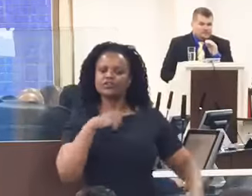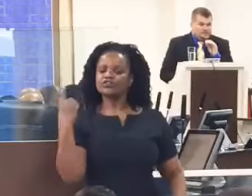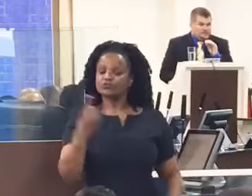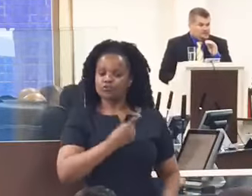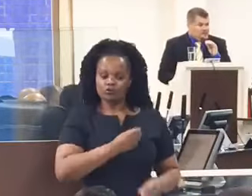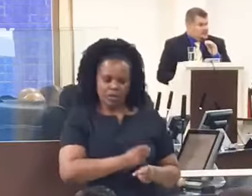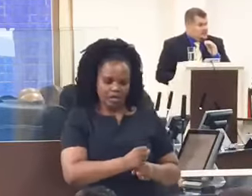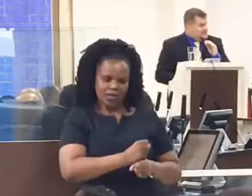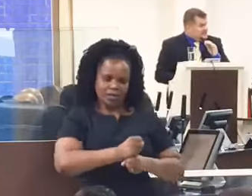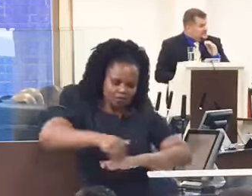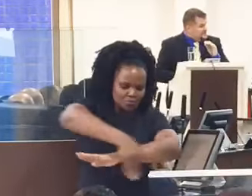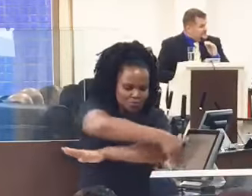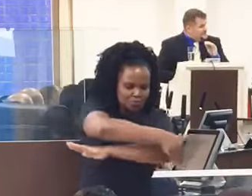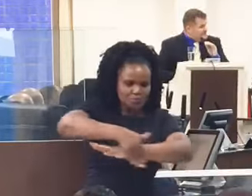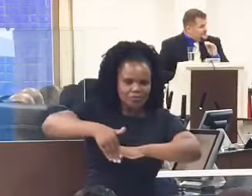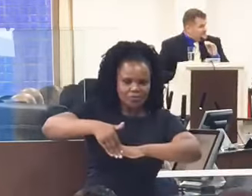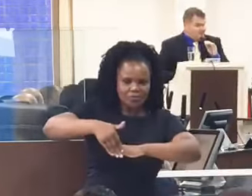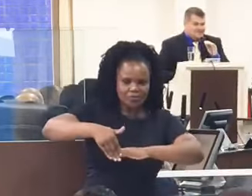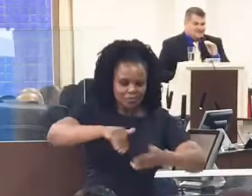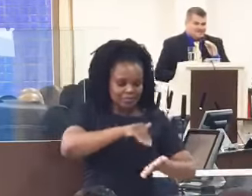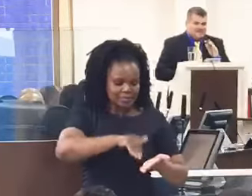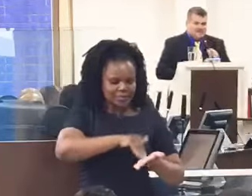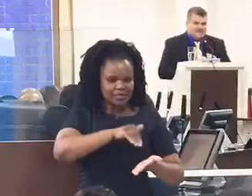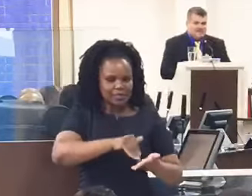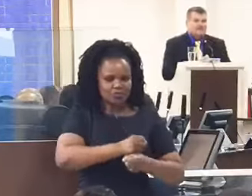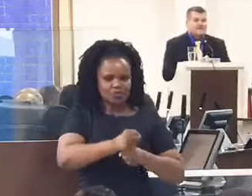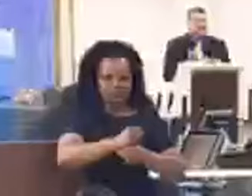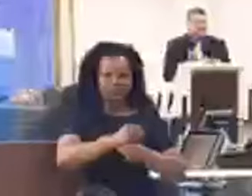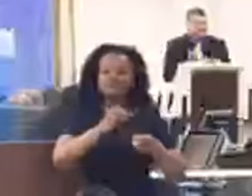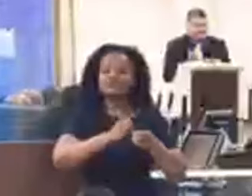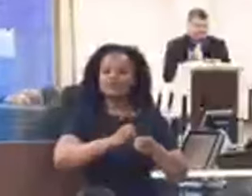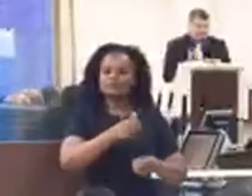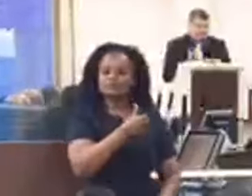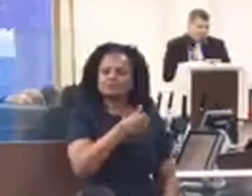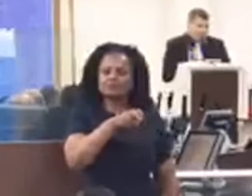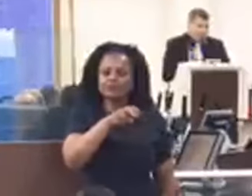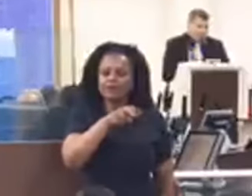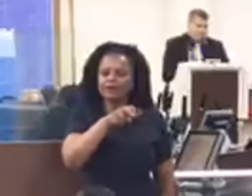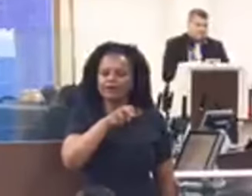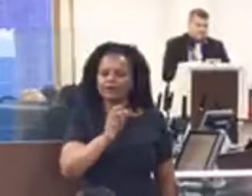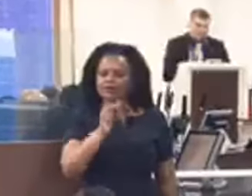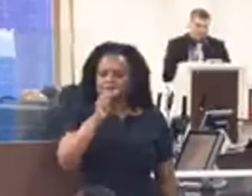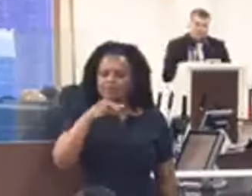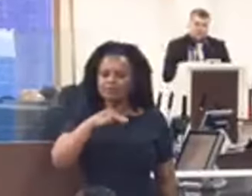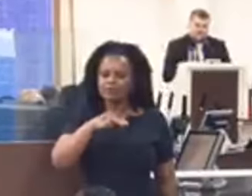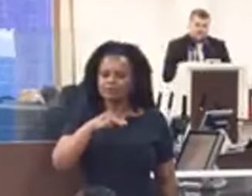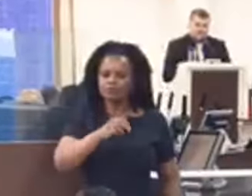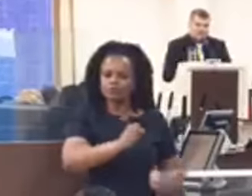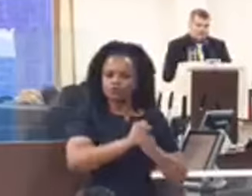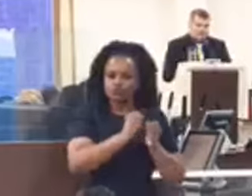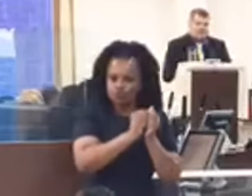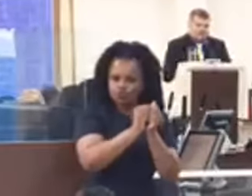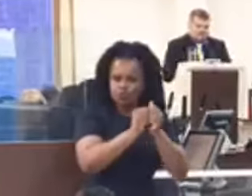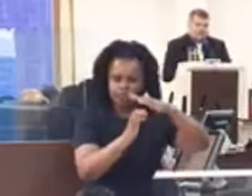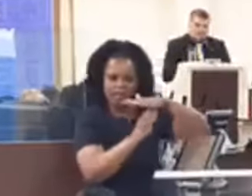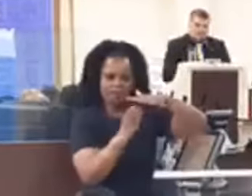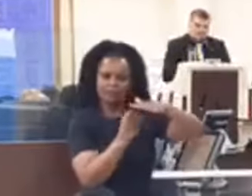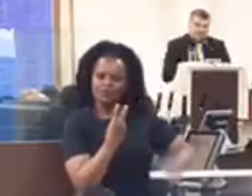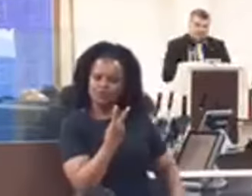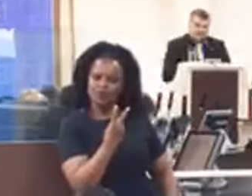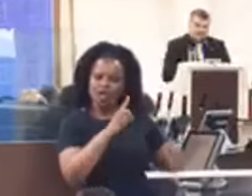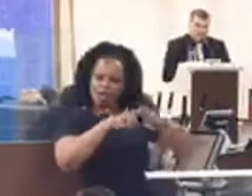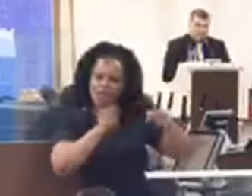asfaltos feitos pela Secretaria de Obras. Nós fizemos 65 quilômetros, fizemos com a UGP, com o BID, mas a grande